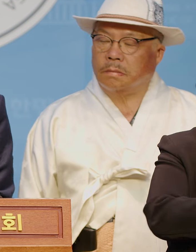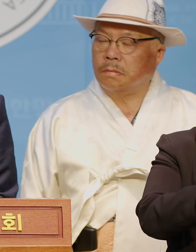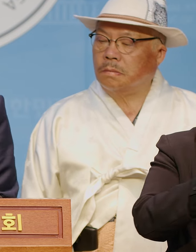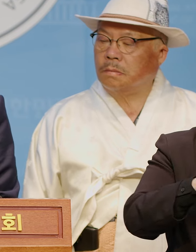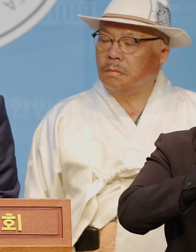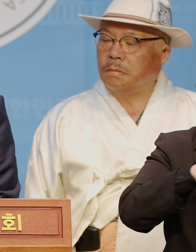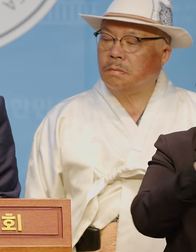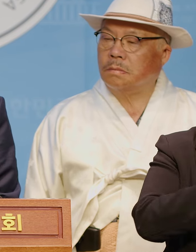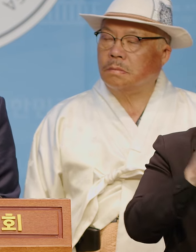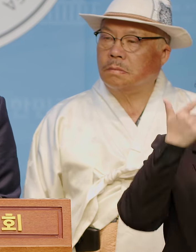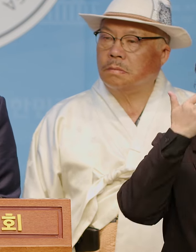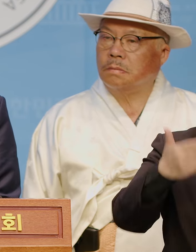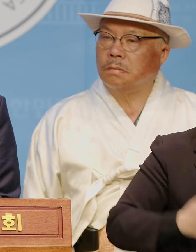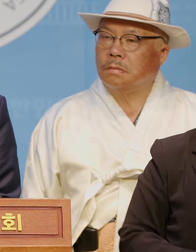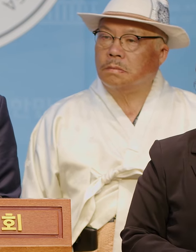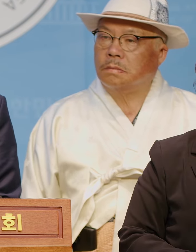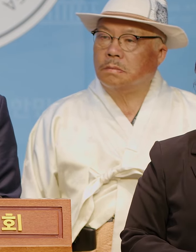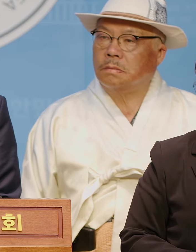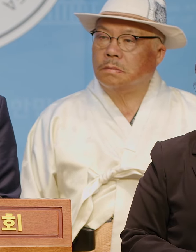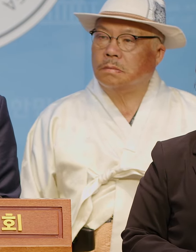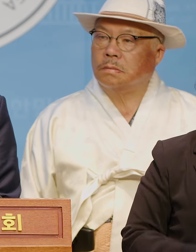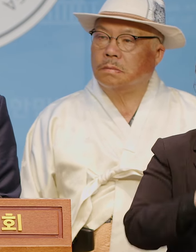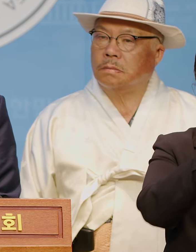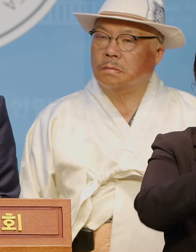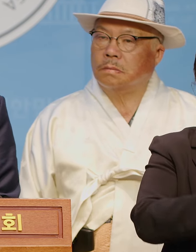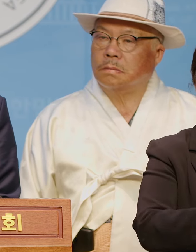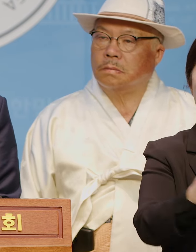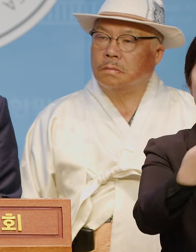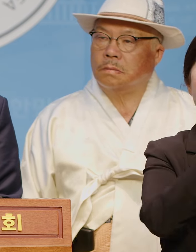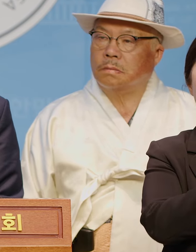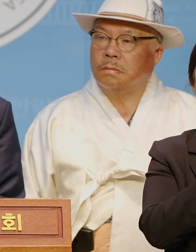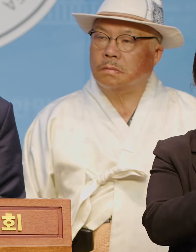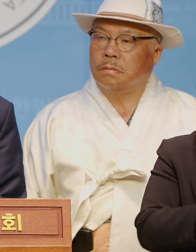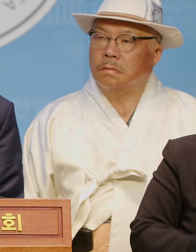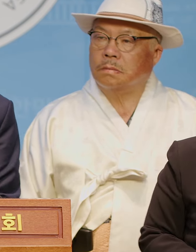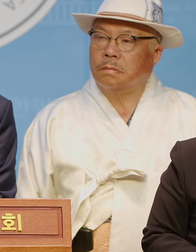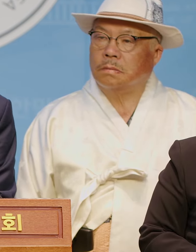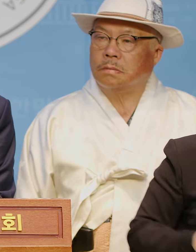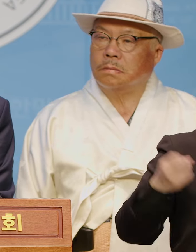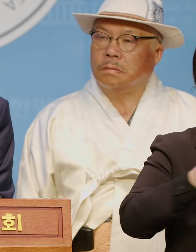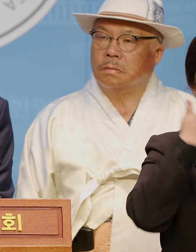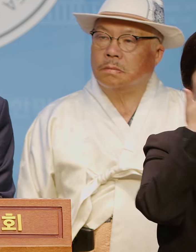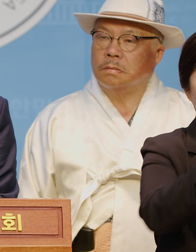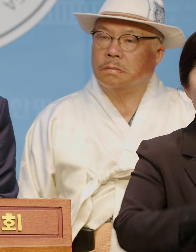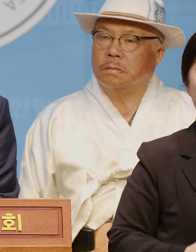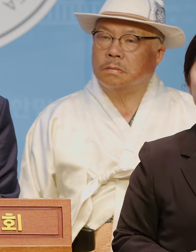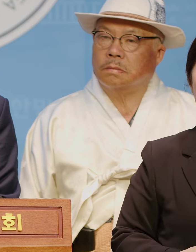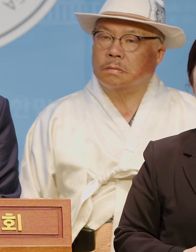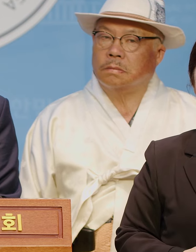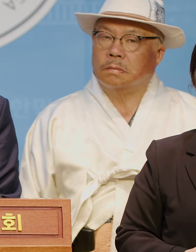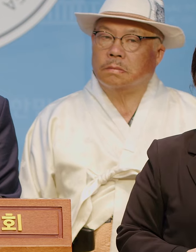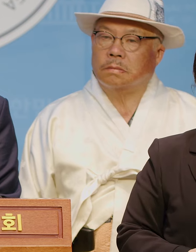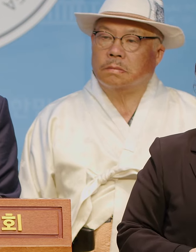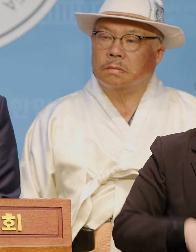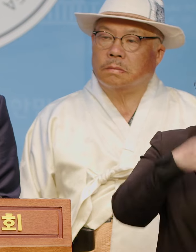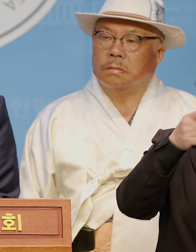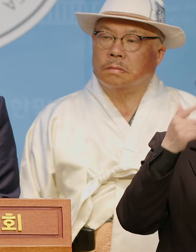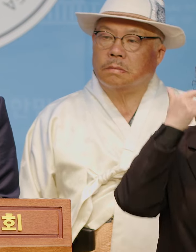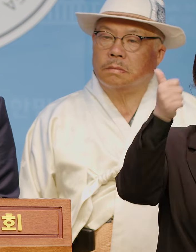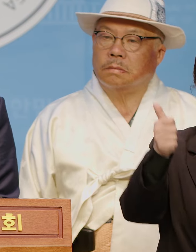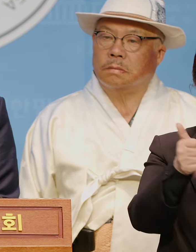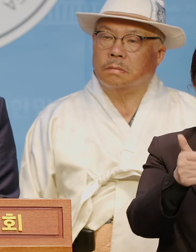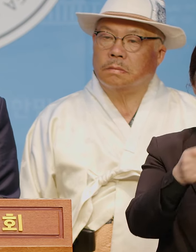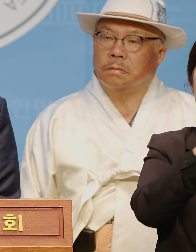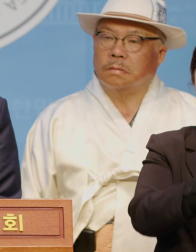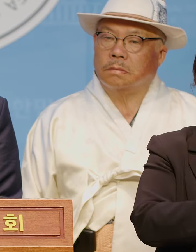것입니까 윤성열 대통령이 답해야 됩니다 윤성열 대통령께 다시 한번 묻습니다 정강훈 목사와